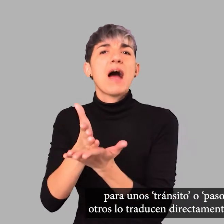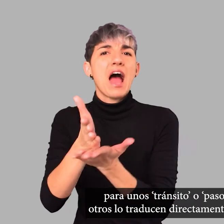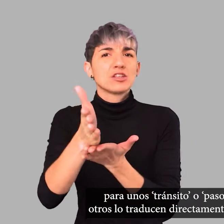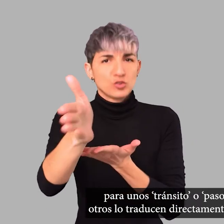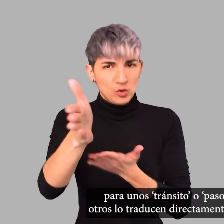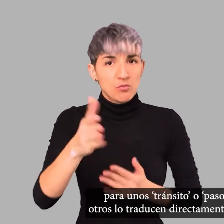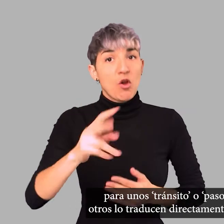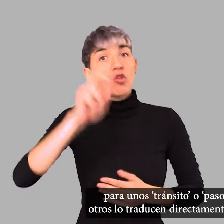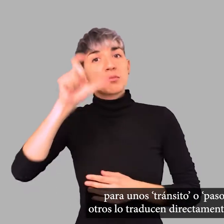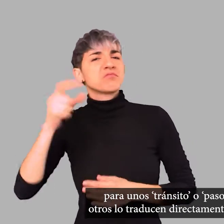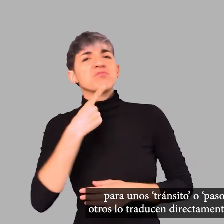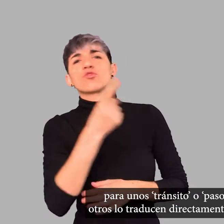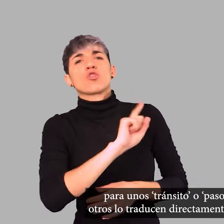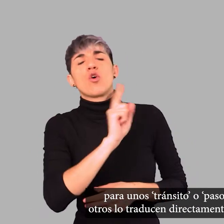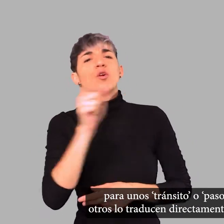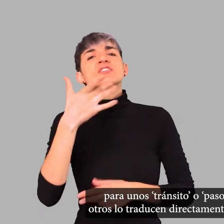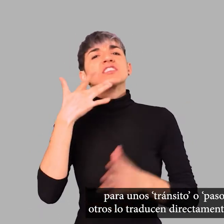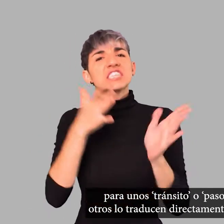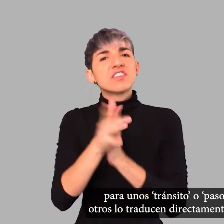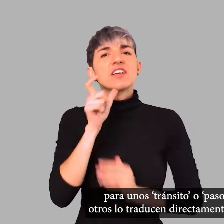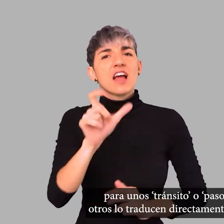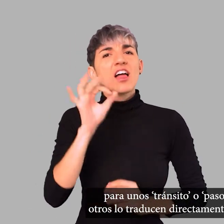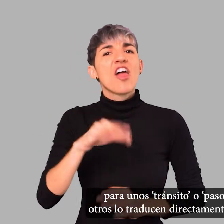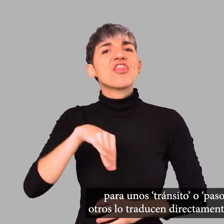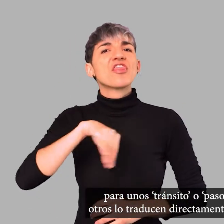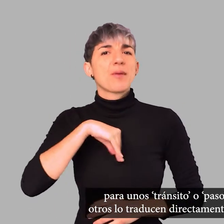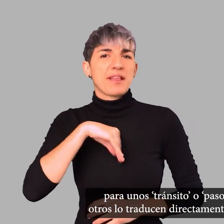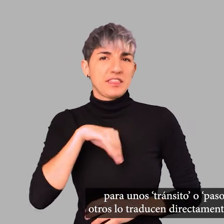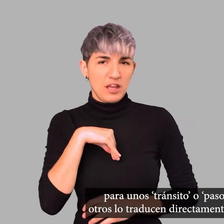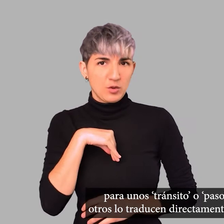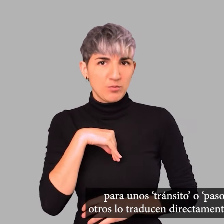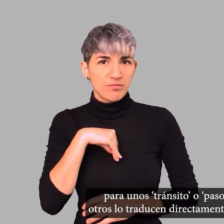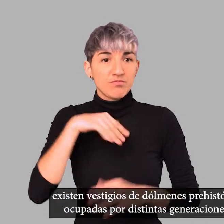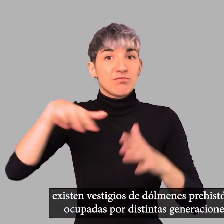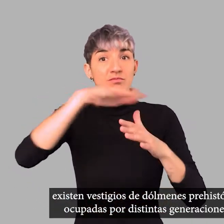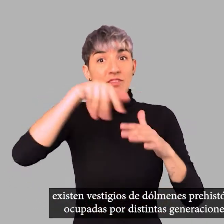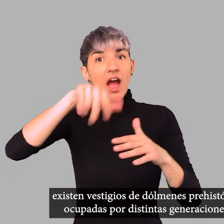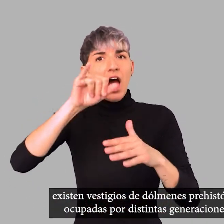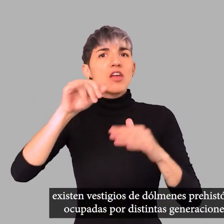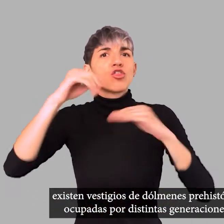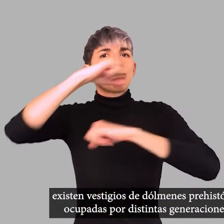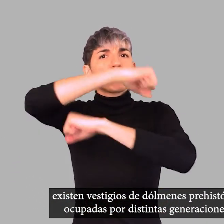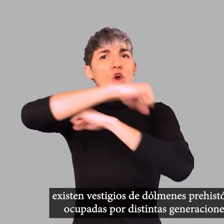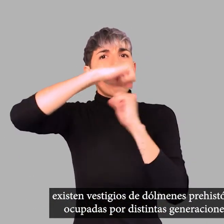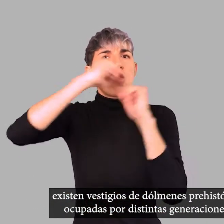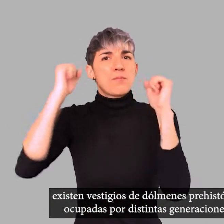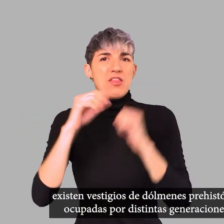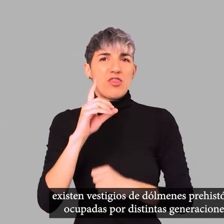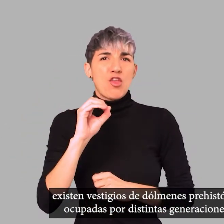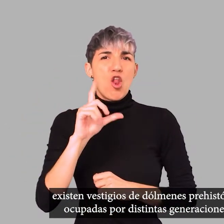o paso, mientras que para otros lo traducen directamente por cementerio, que existen vestigios de dólmenes